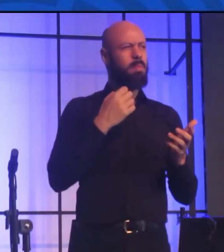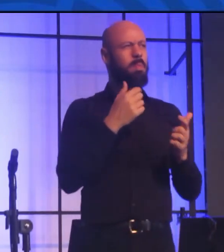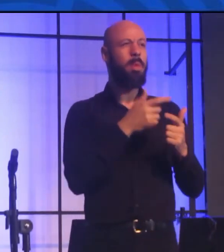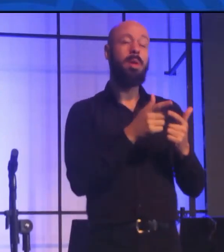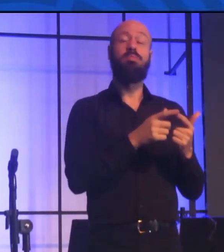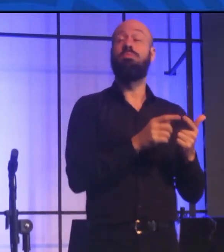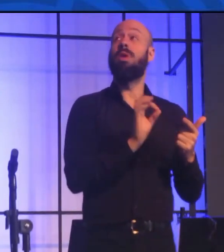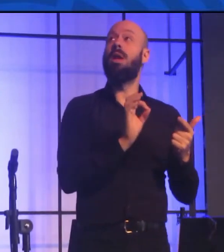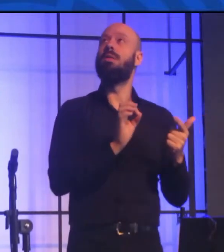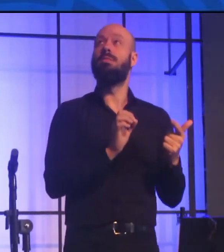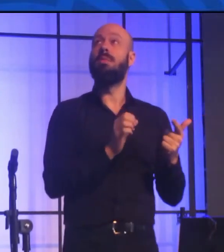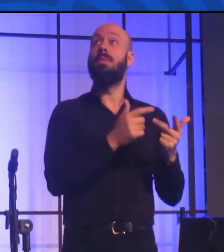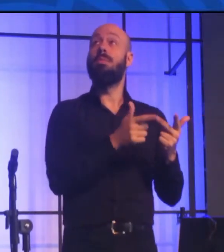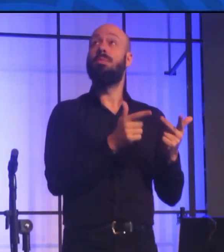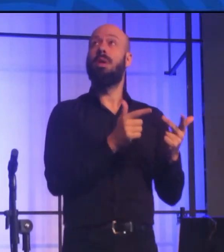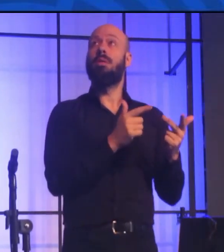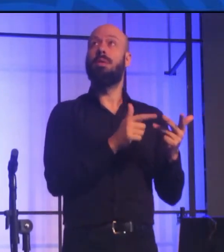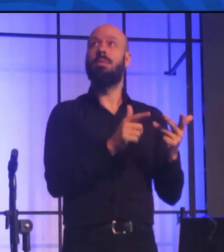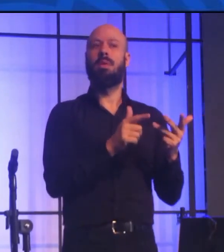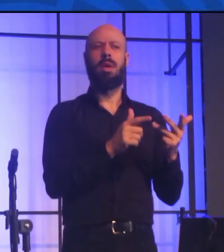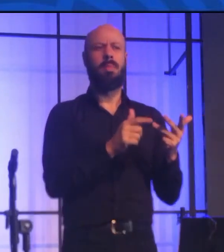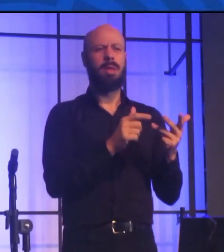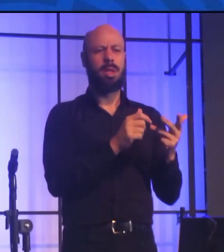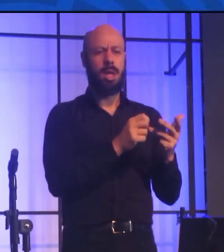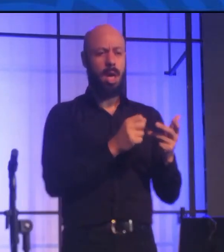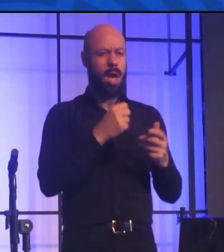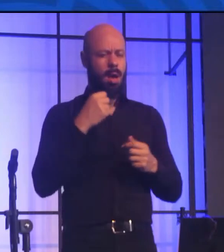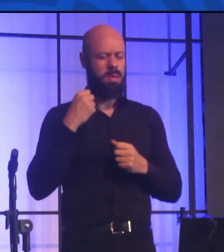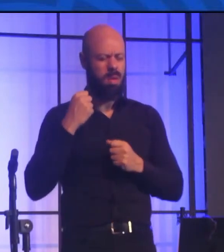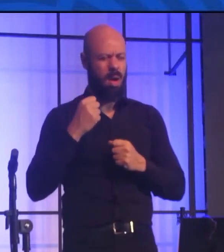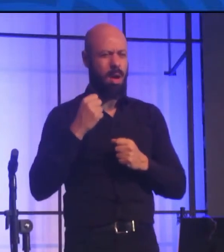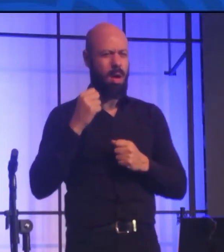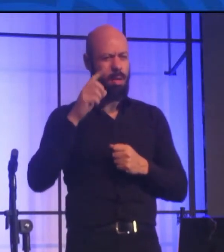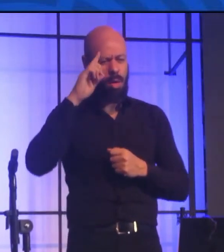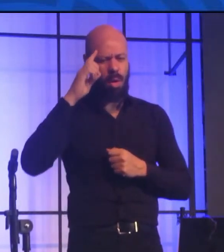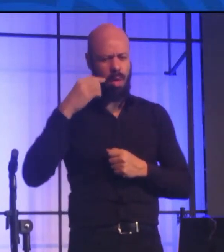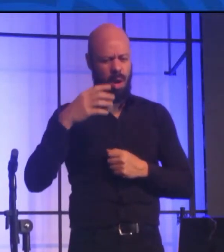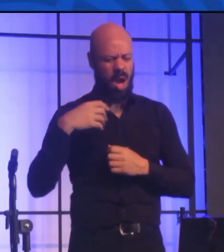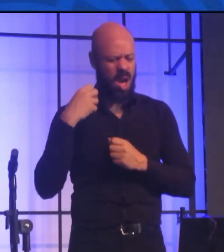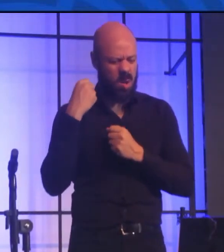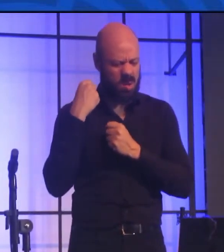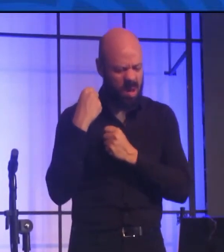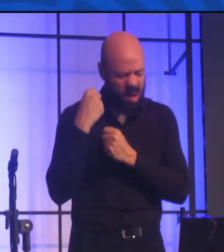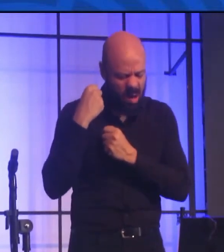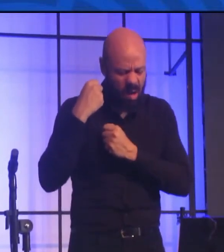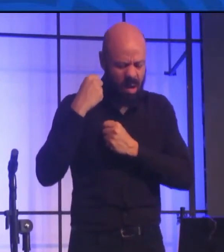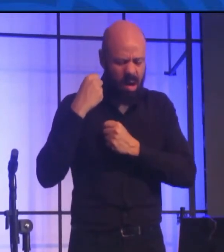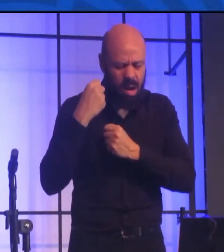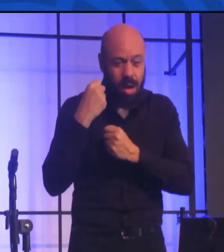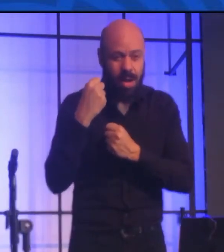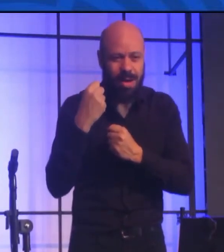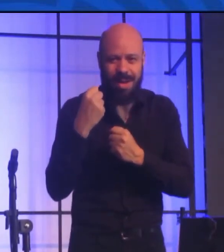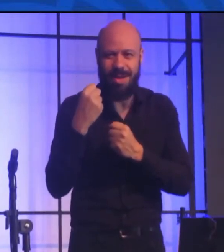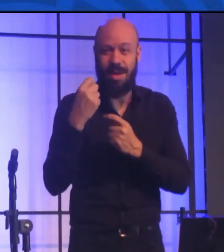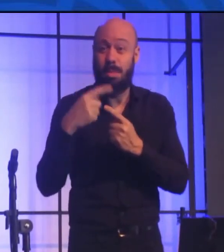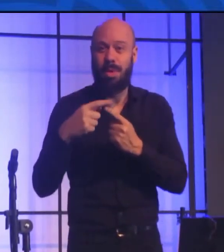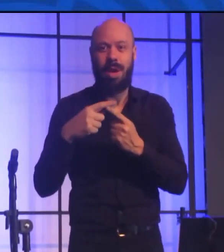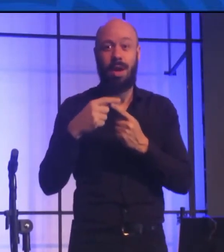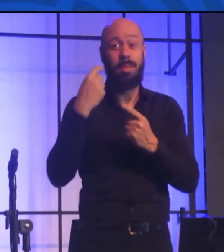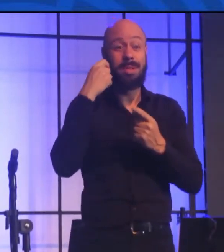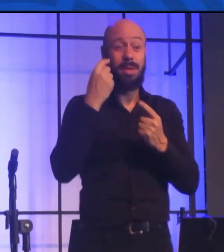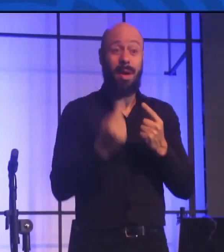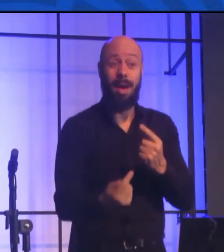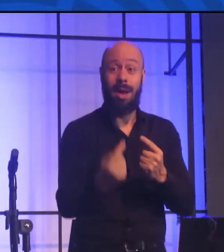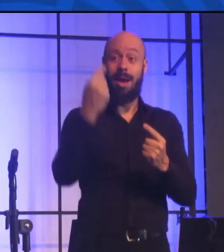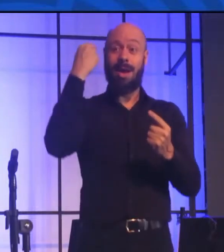crescendo. E conforme elas vão crescendo, isso vai demandar muito mais trabalho. Isso vai